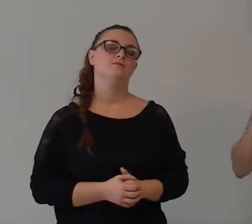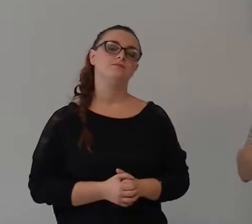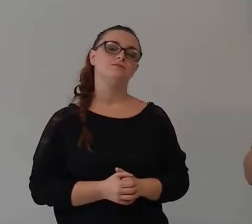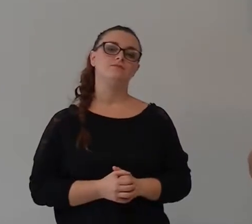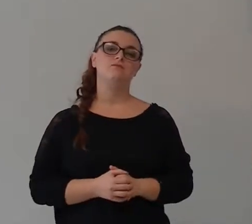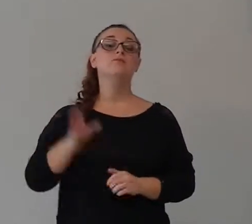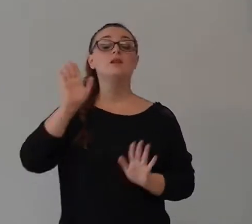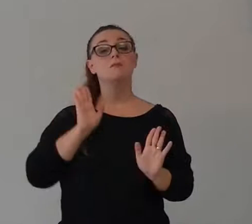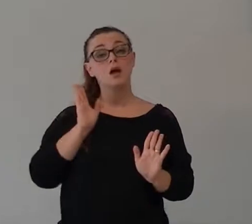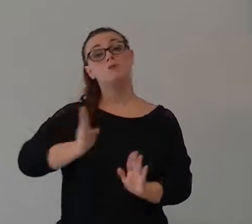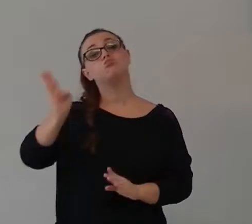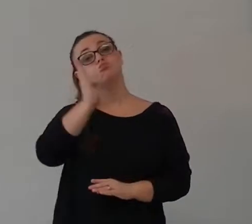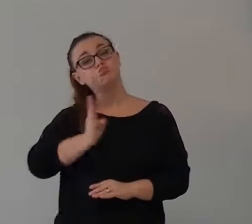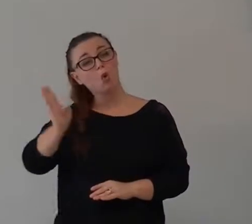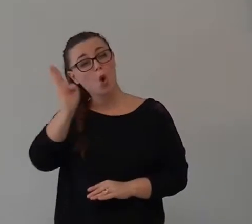Perché Boaz va